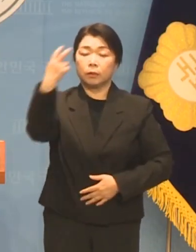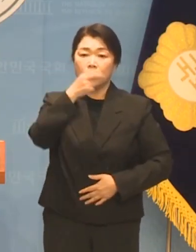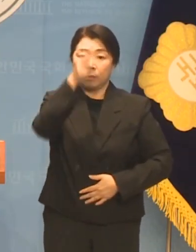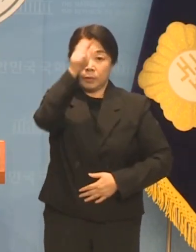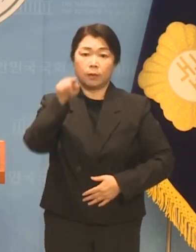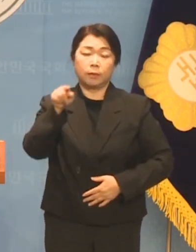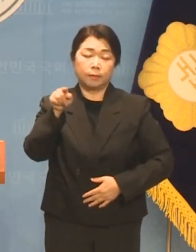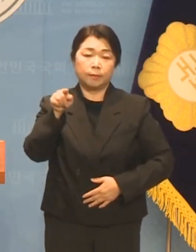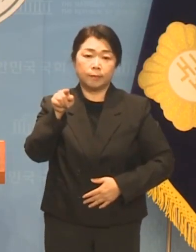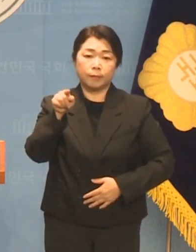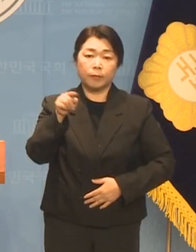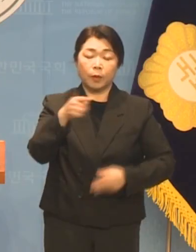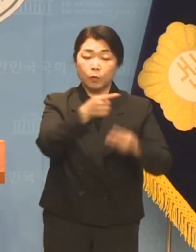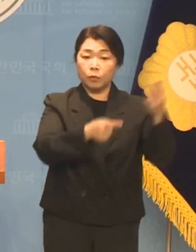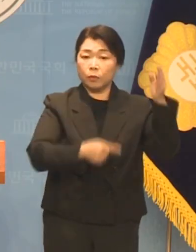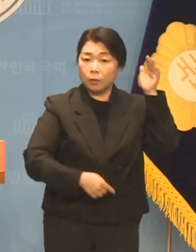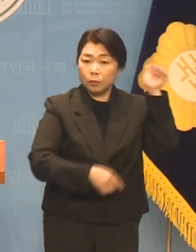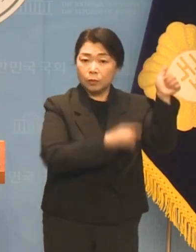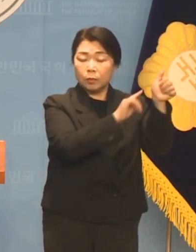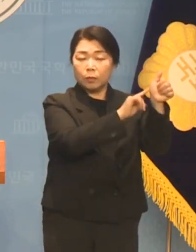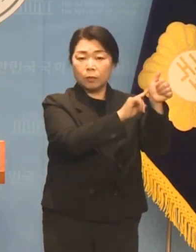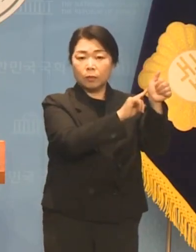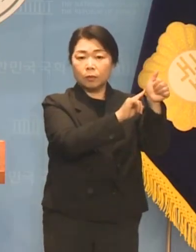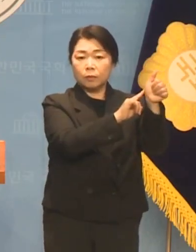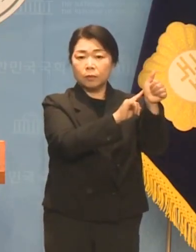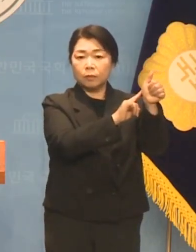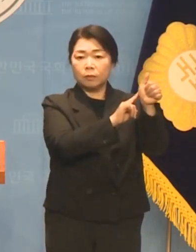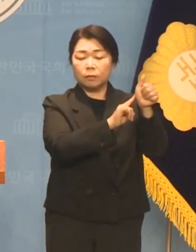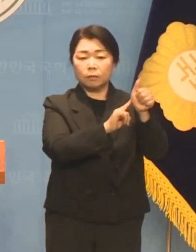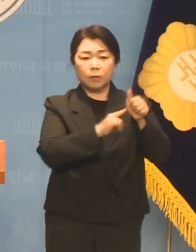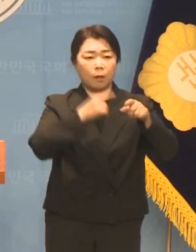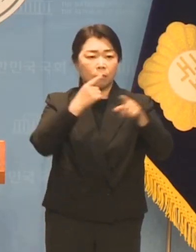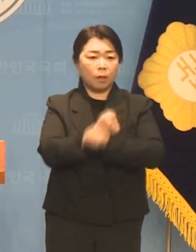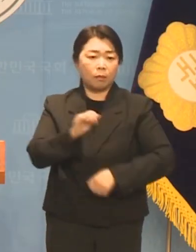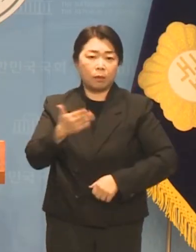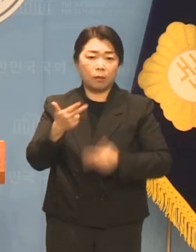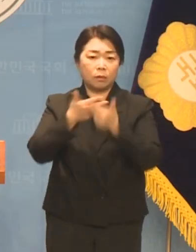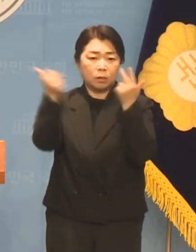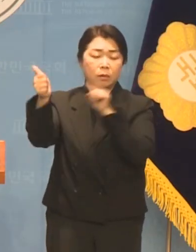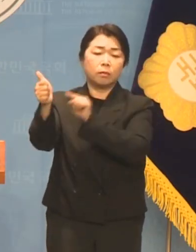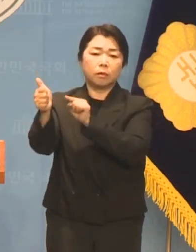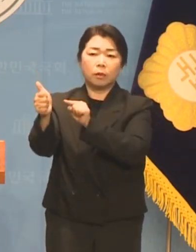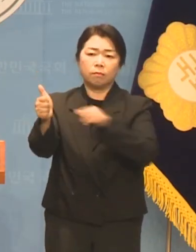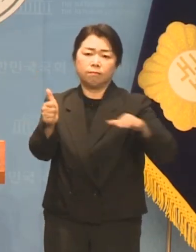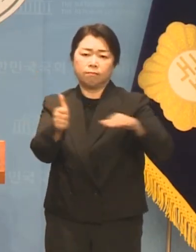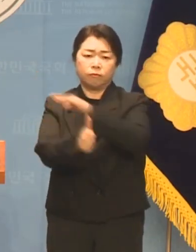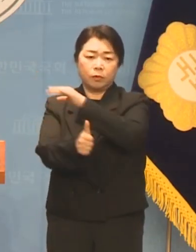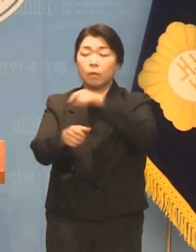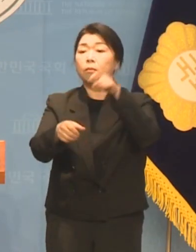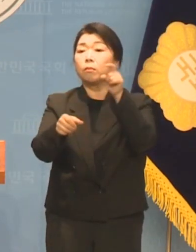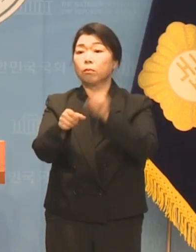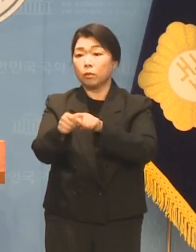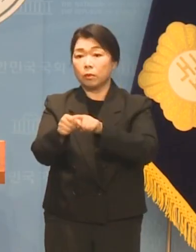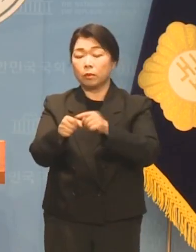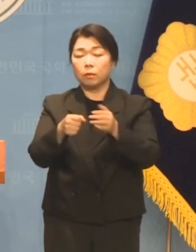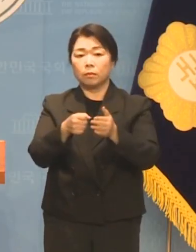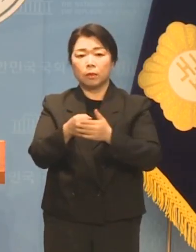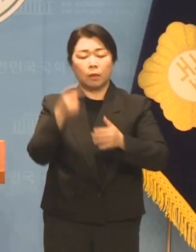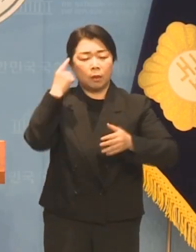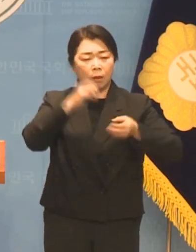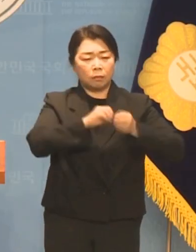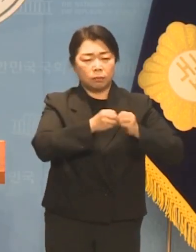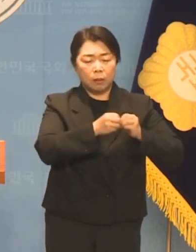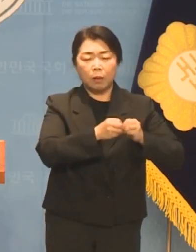검찰은 윤석열 대통령의 정적인 이재명 대표를 죽이기 위해